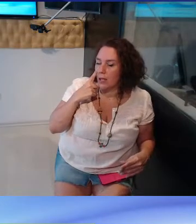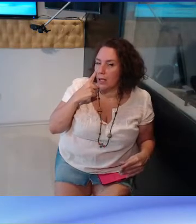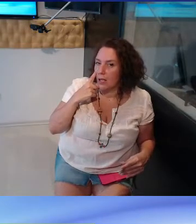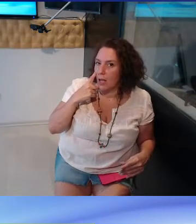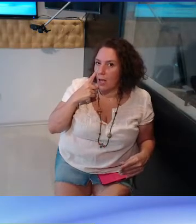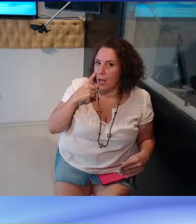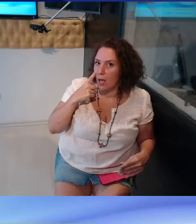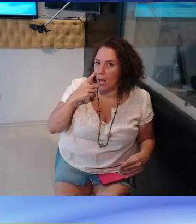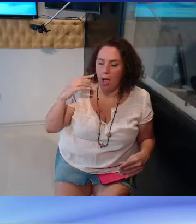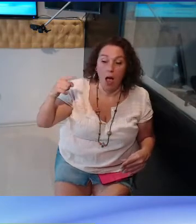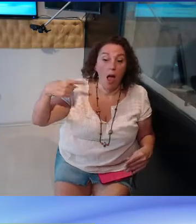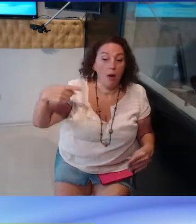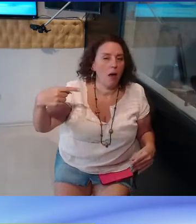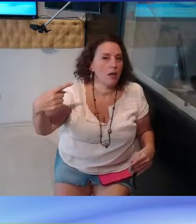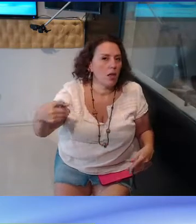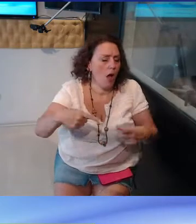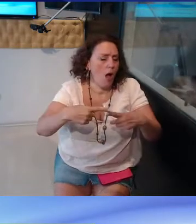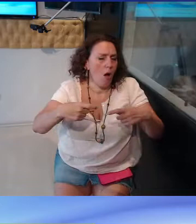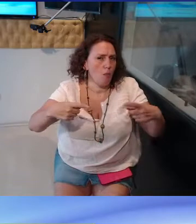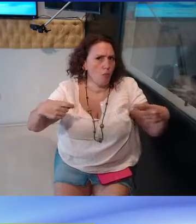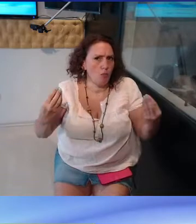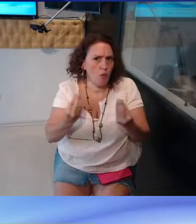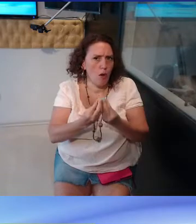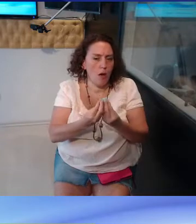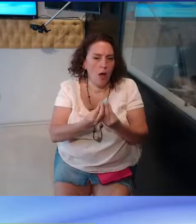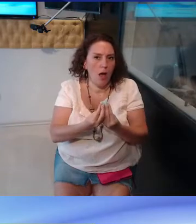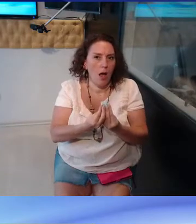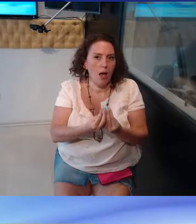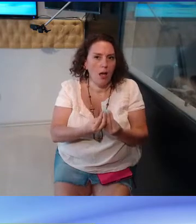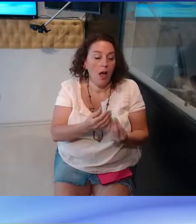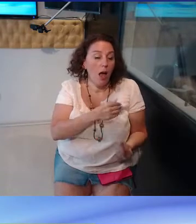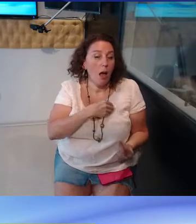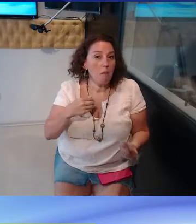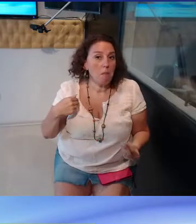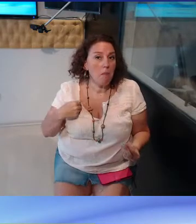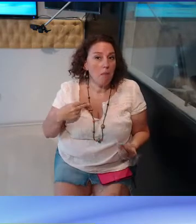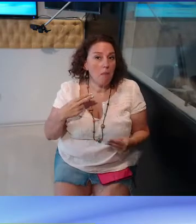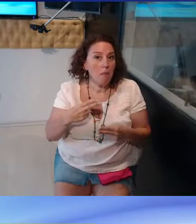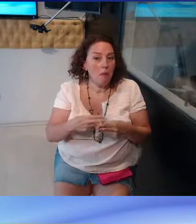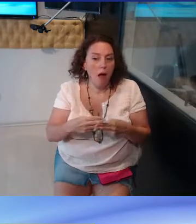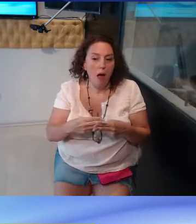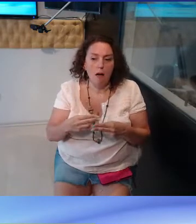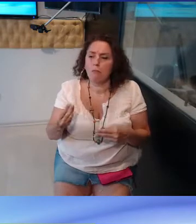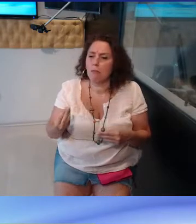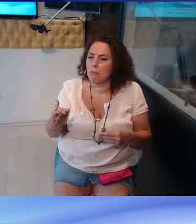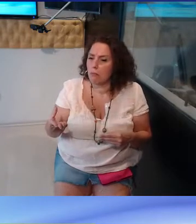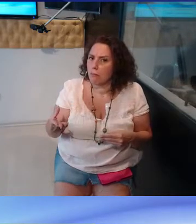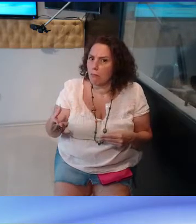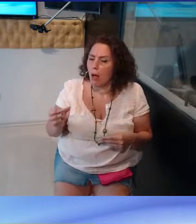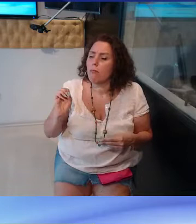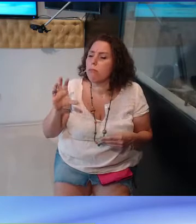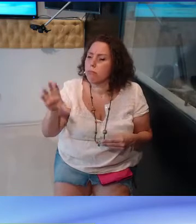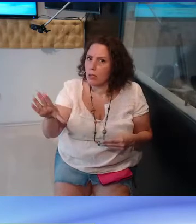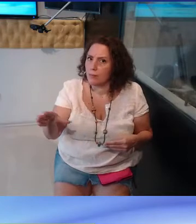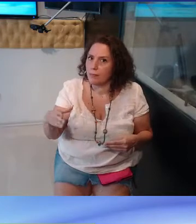cosas. Pero ¿cómo se llama la mamá de Simona? La verdadera madre, la actriz, se llama